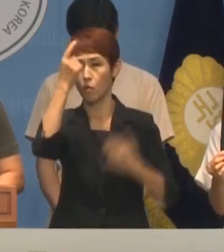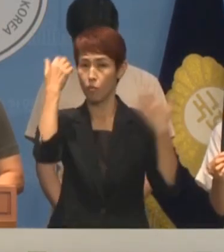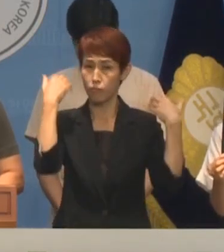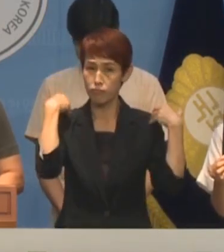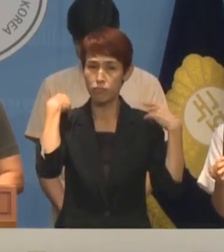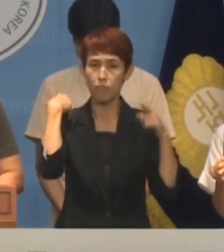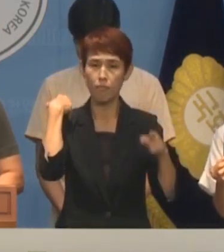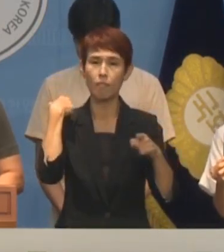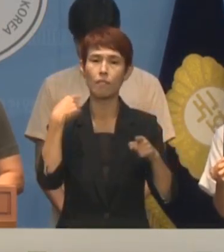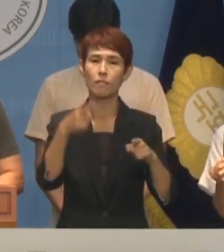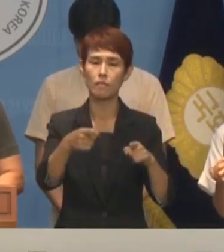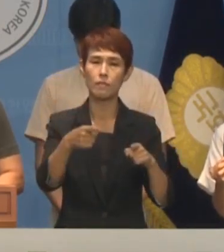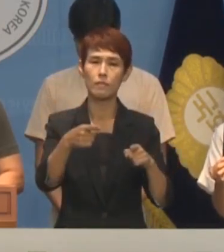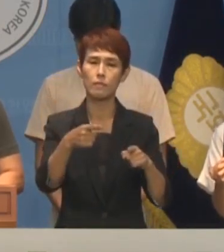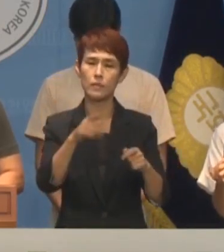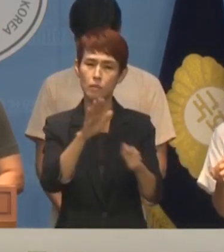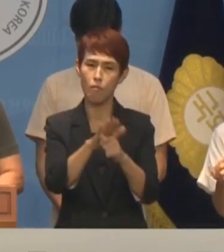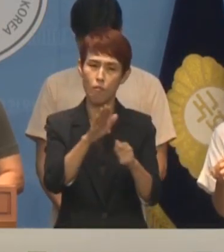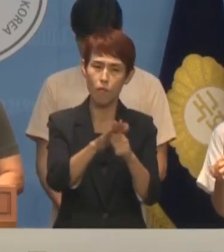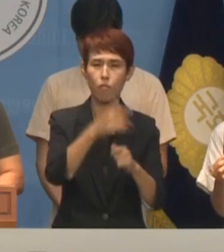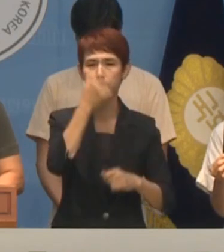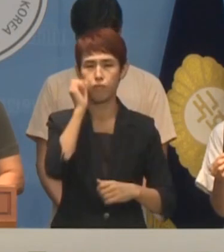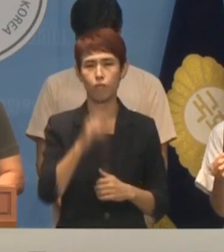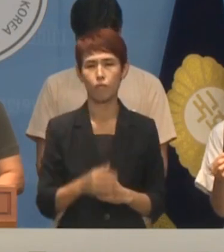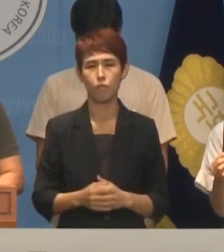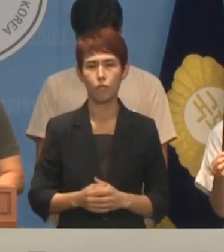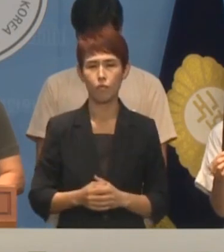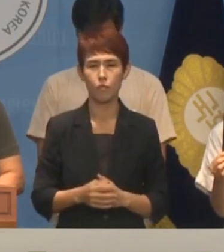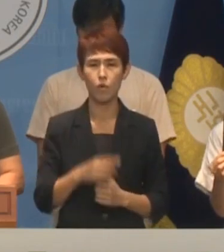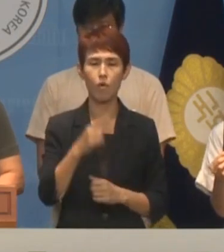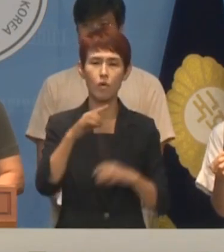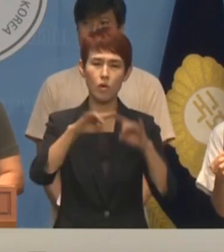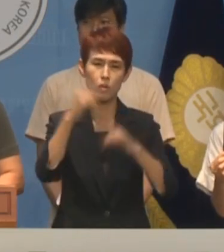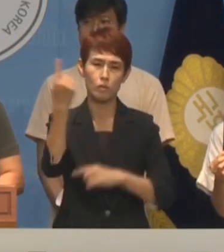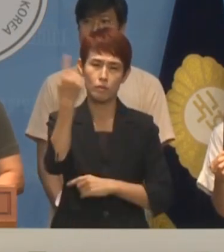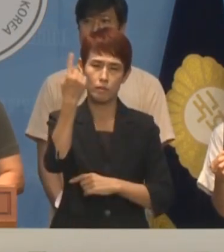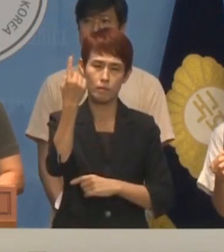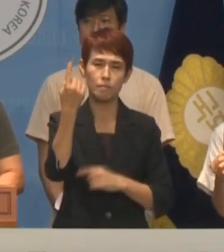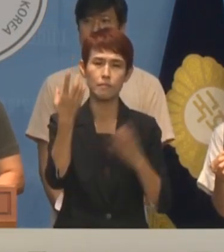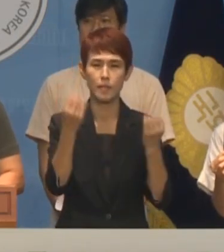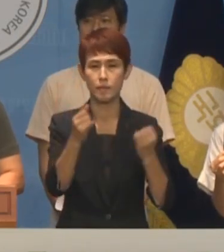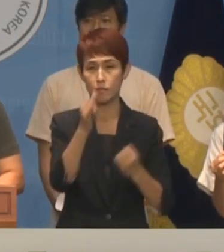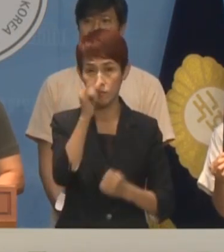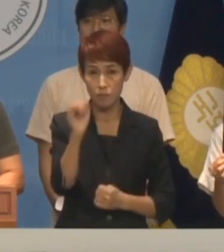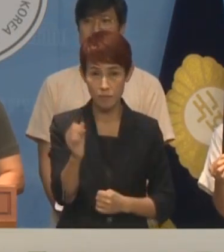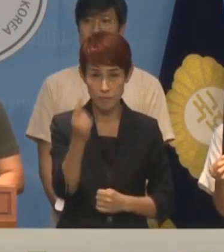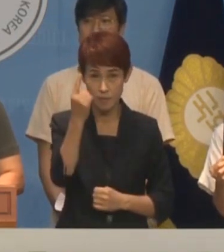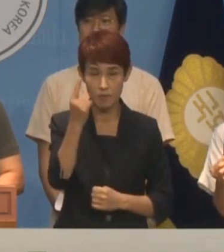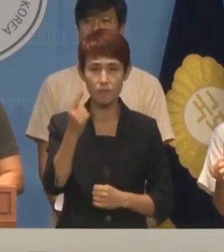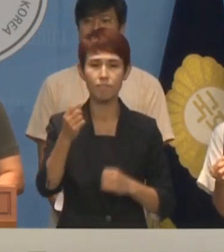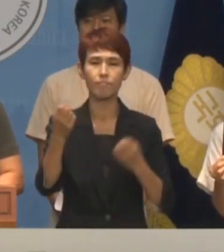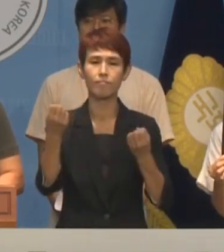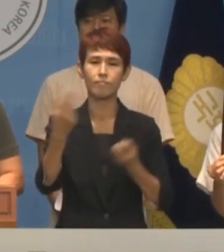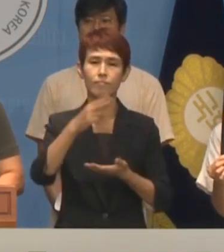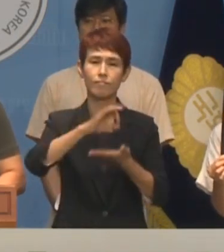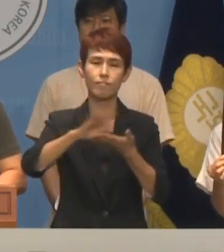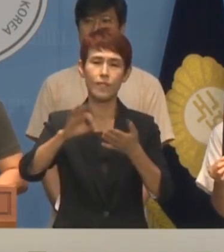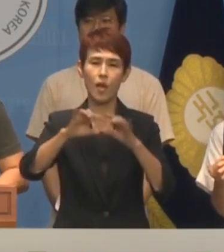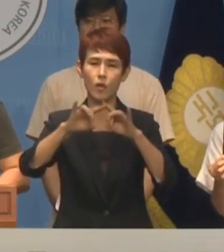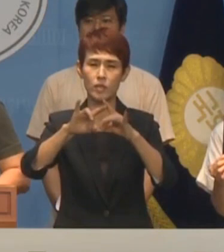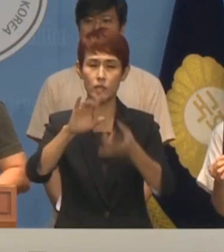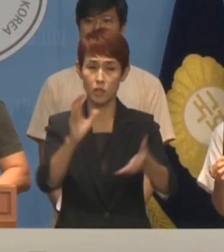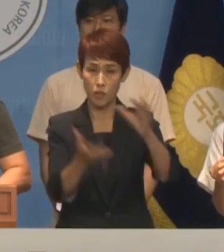재생에너지 정책 의지 미흡, 현재 산업용 전기요금 수준 등의 요인 때문에 산업단지의 재생에너지 전환을